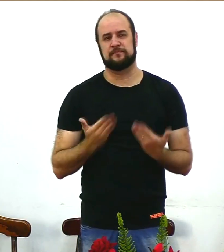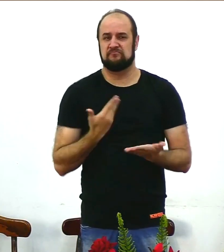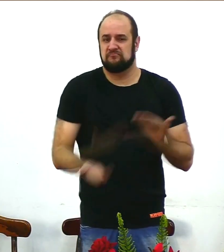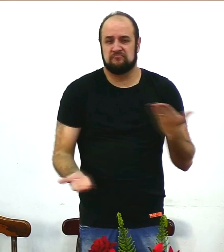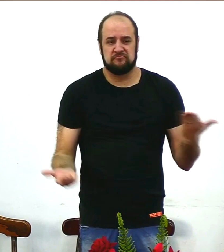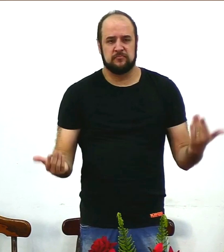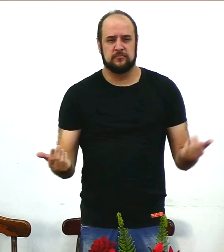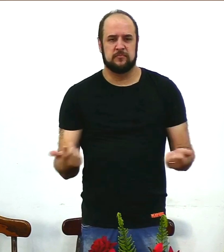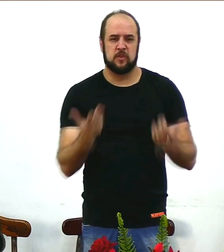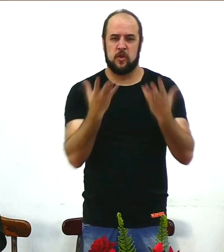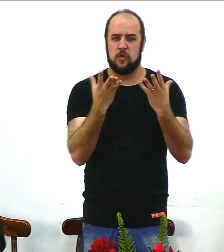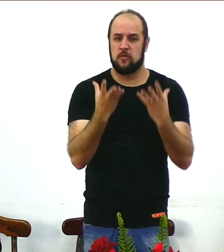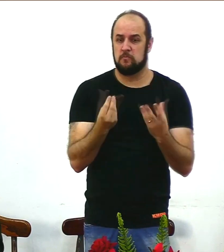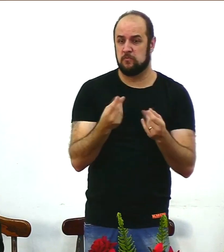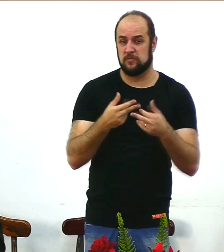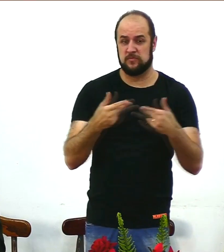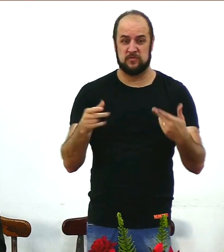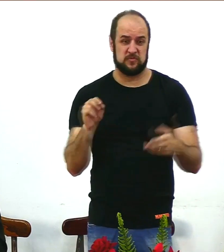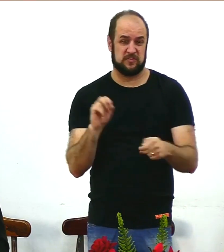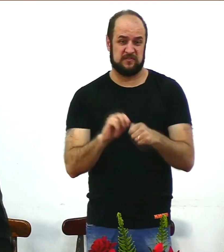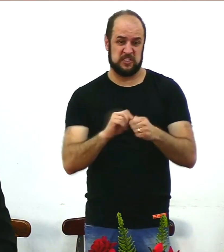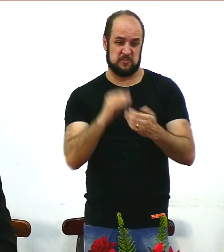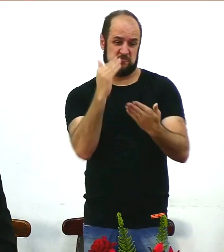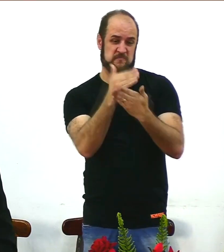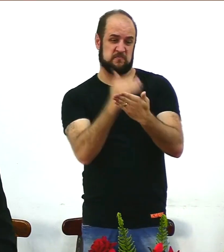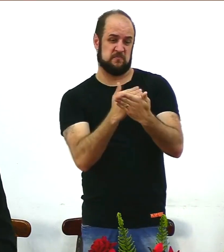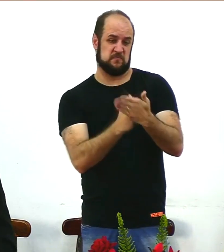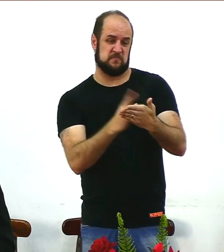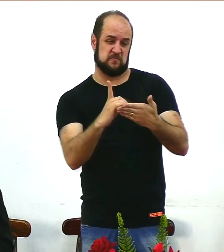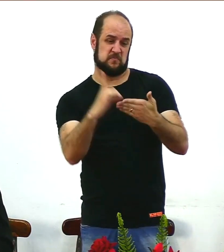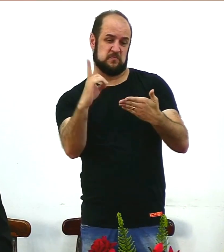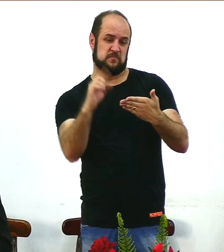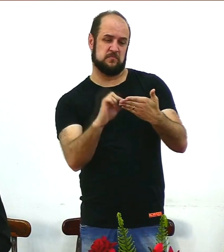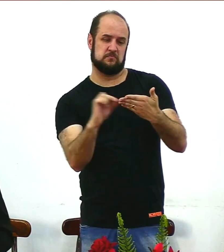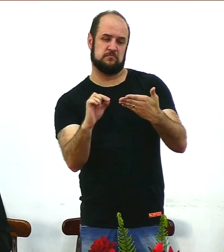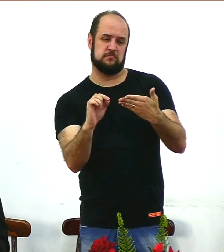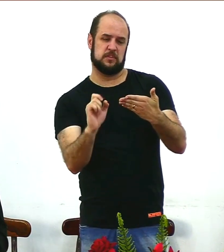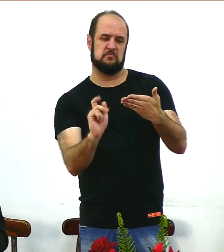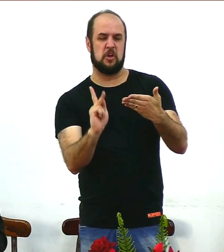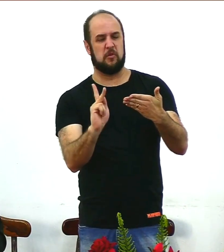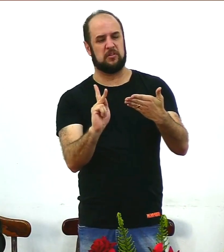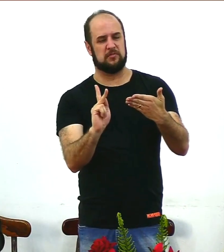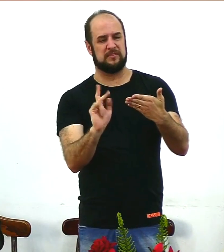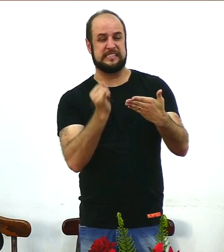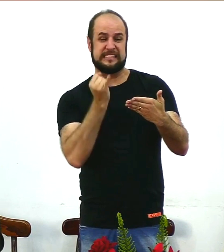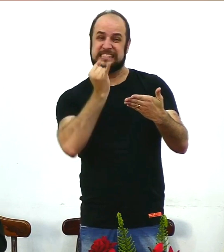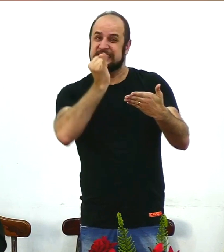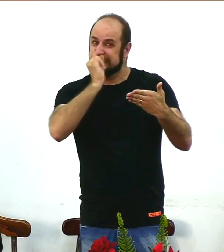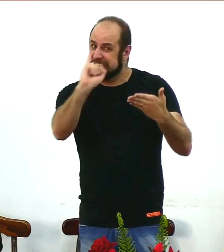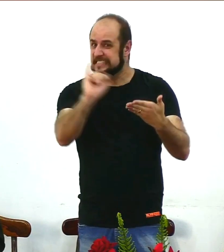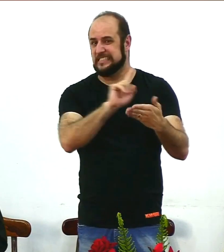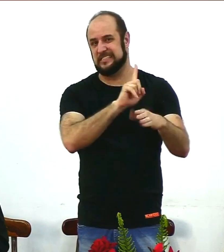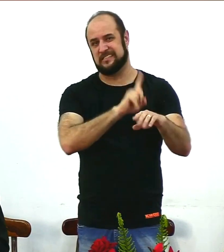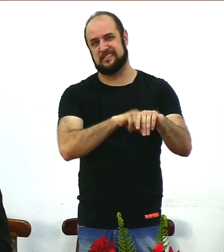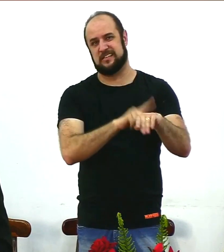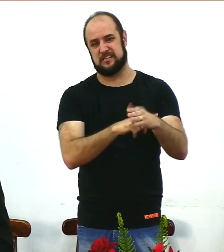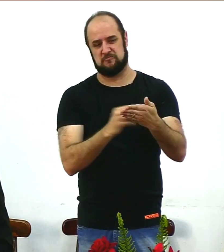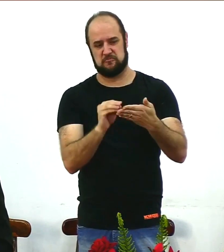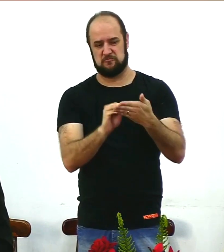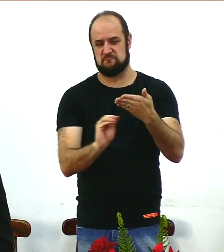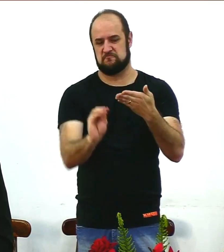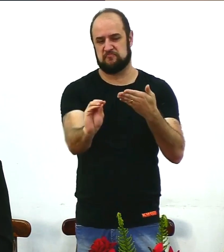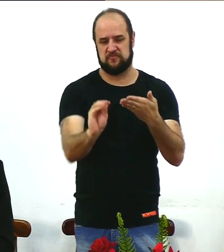deles estavam adorando a outros ídolos. a celebração não era